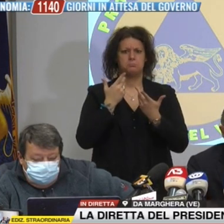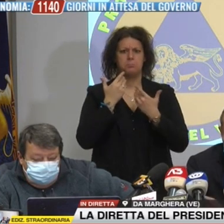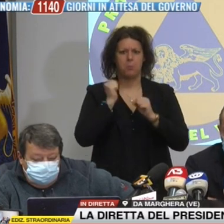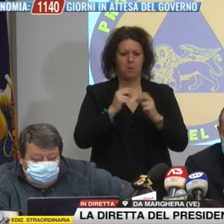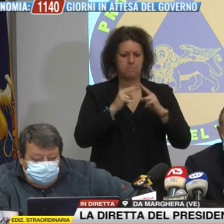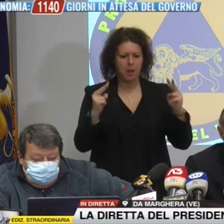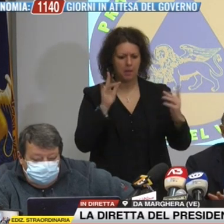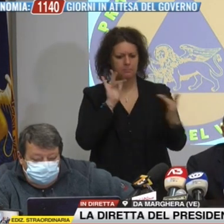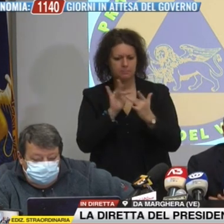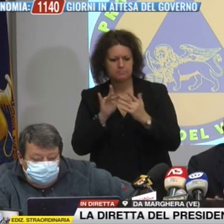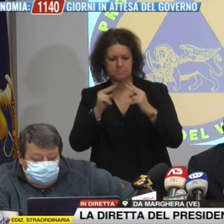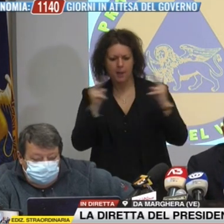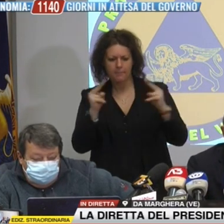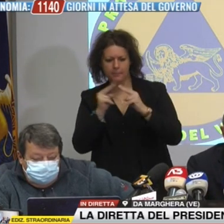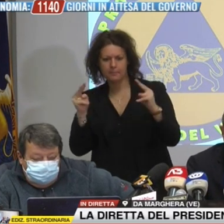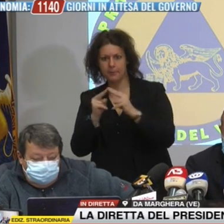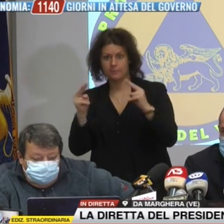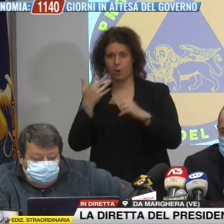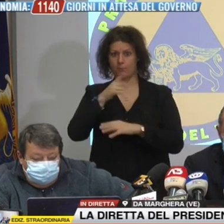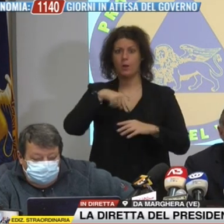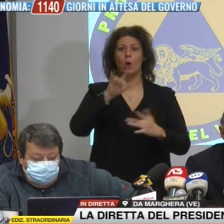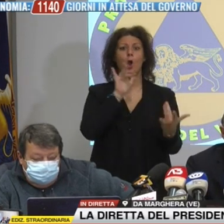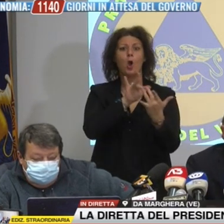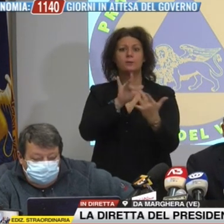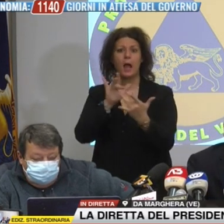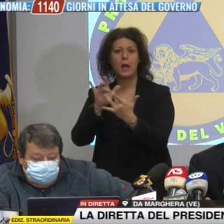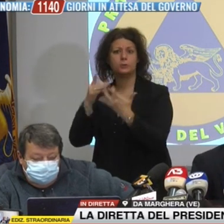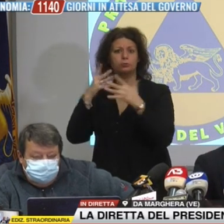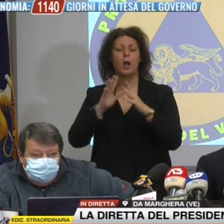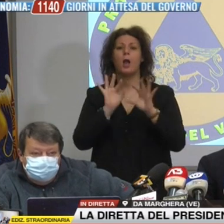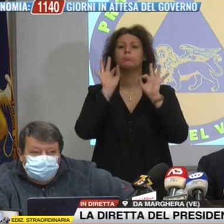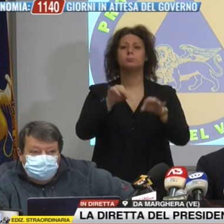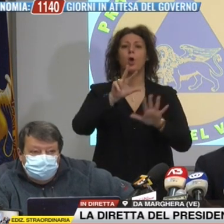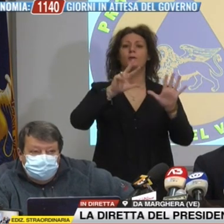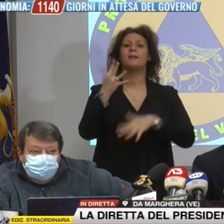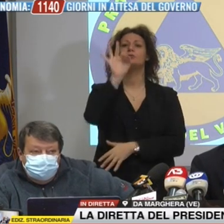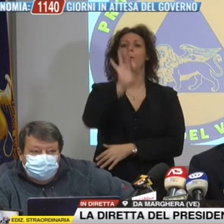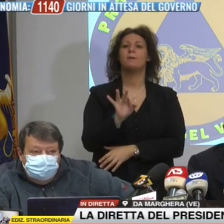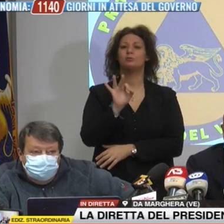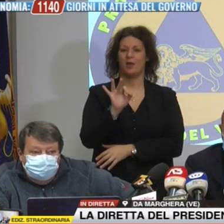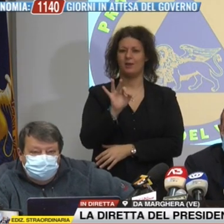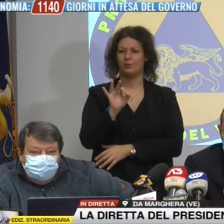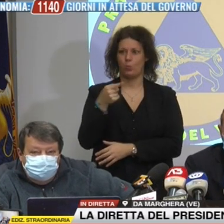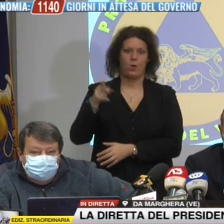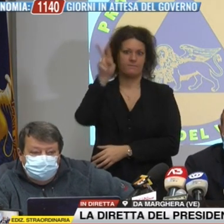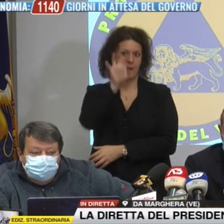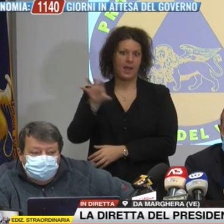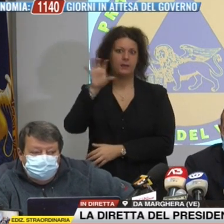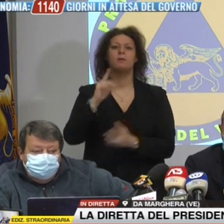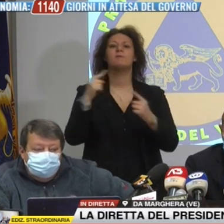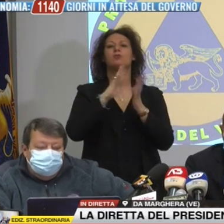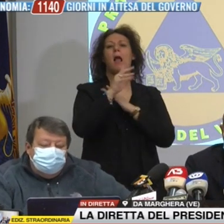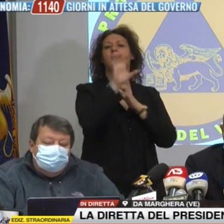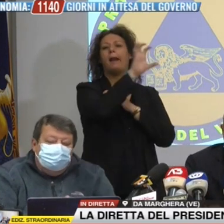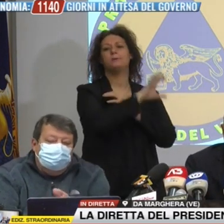tracing, il nostro contact tracing raggiunge l'85%, a differenza di altre realtà che magari non riescono neanche più a